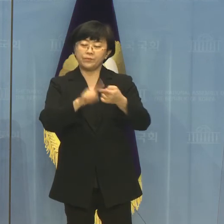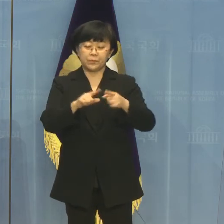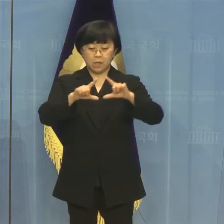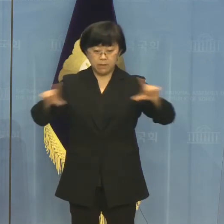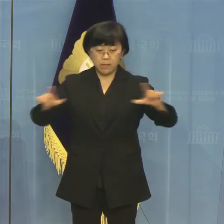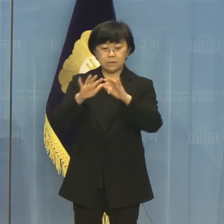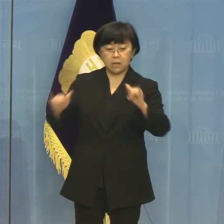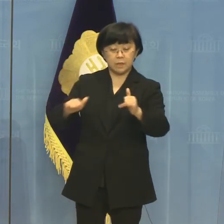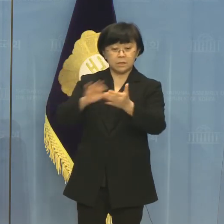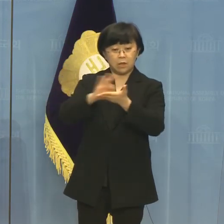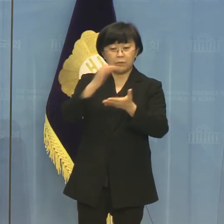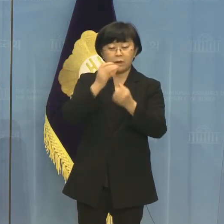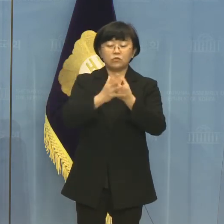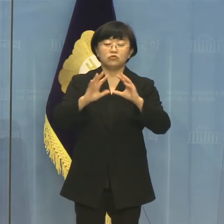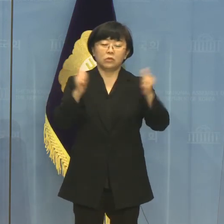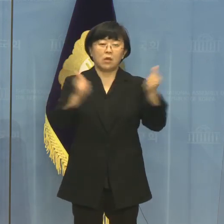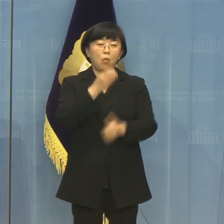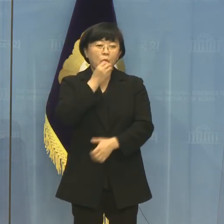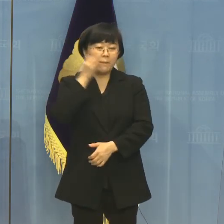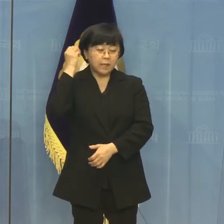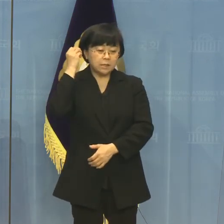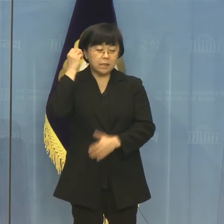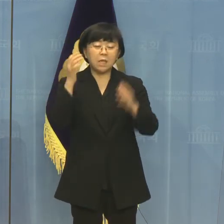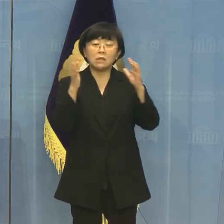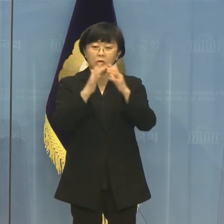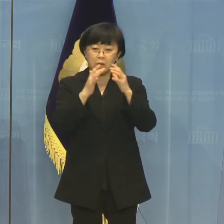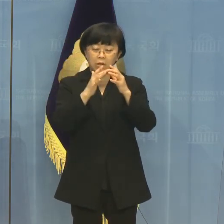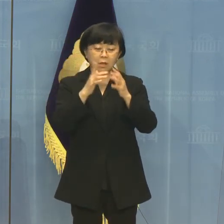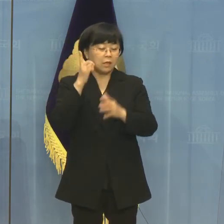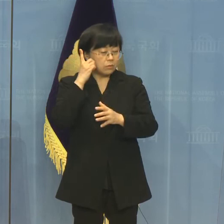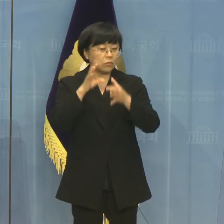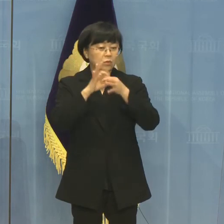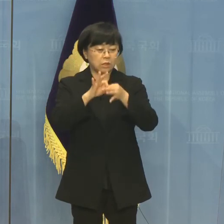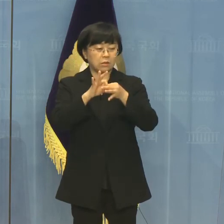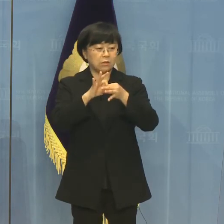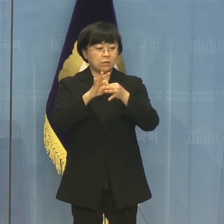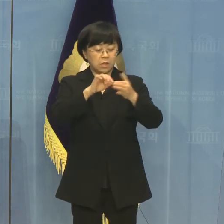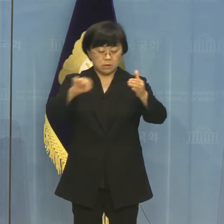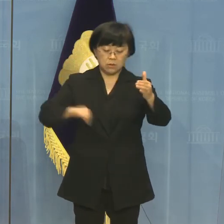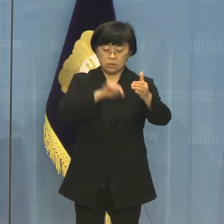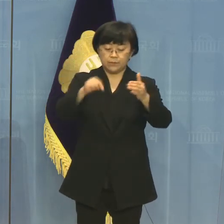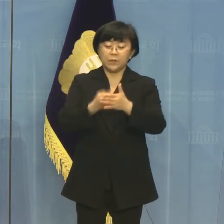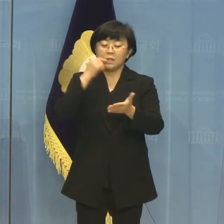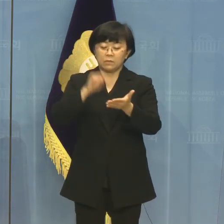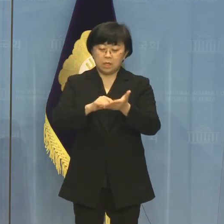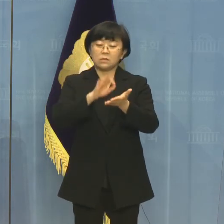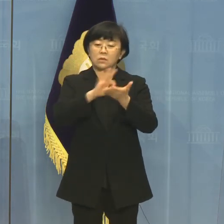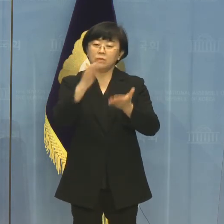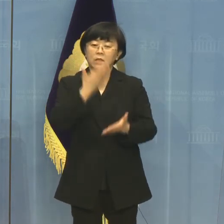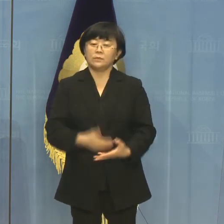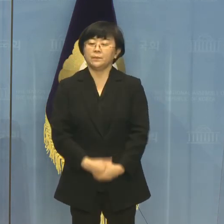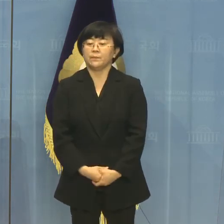일반 이용자라면 국회 도서관 홈페이지, 모바일 국회 도서관 등을 통해서 관내외에서 쉽게 이용이